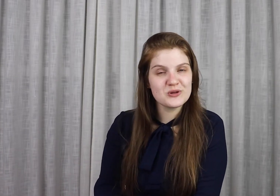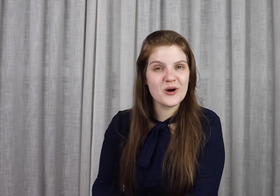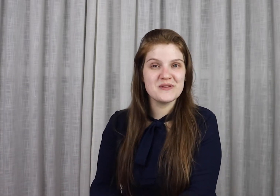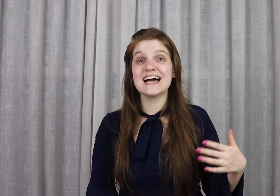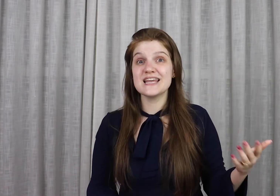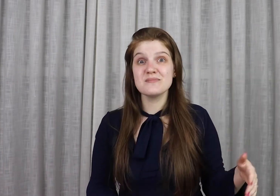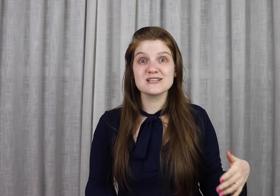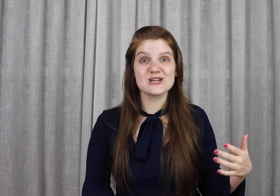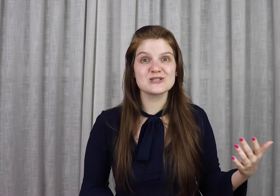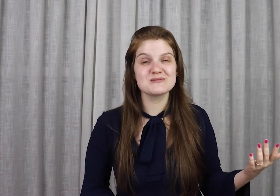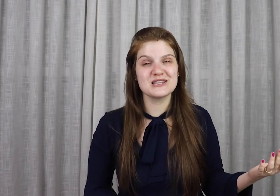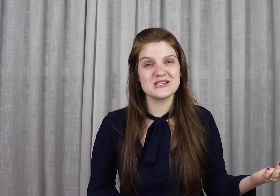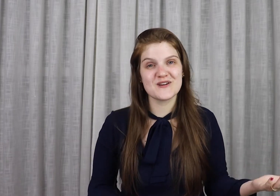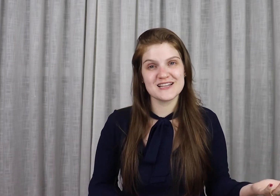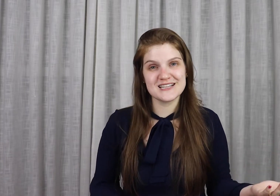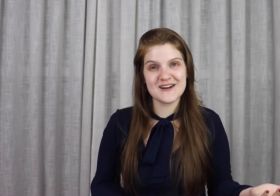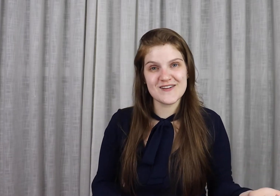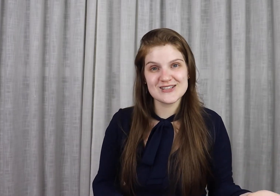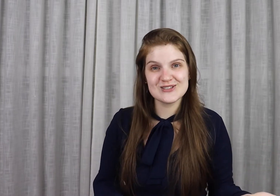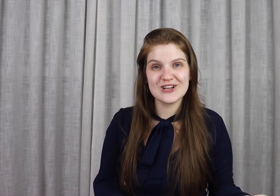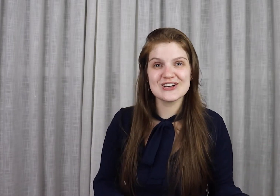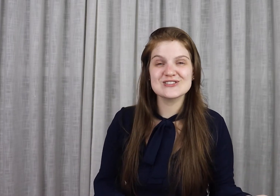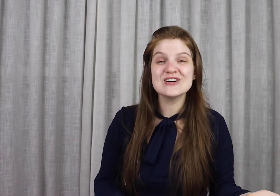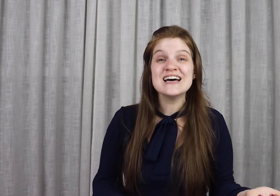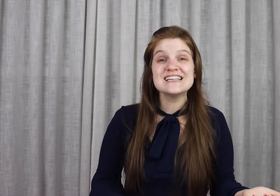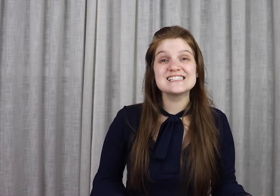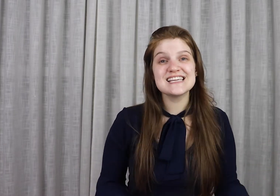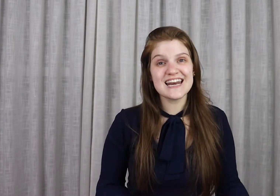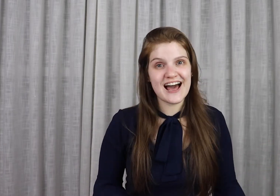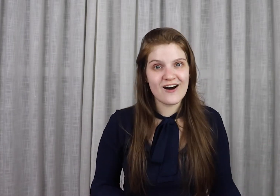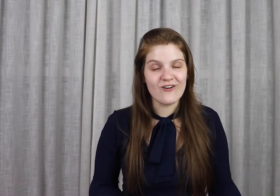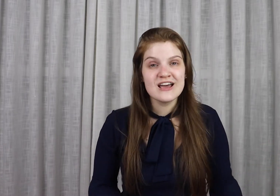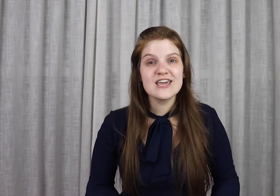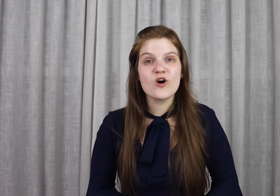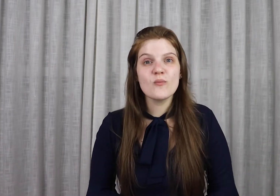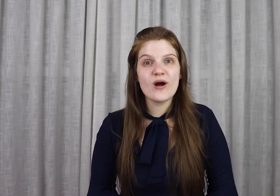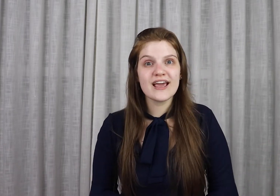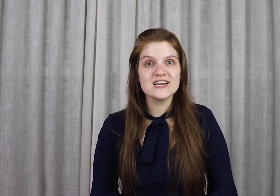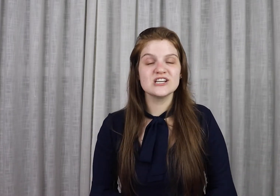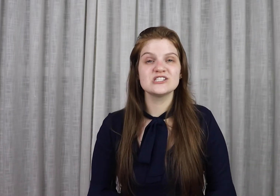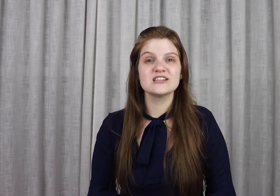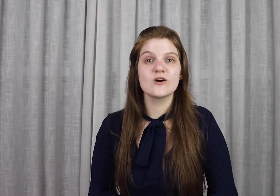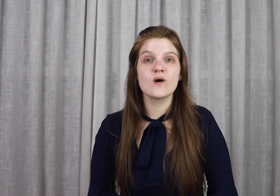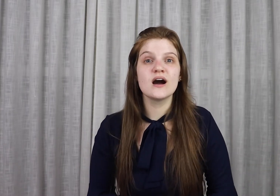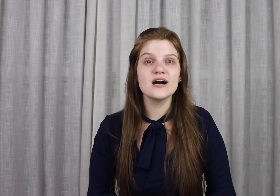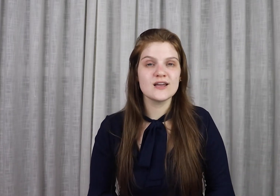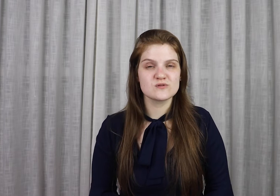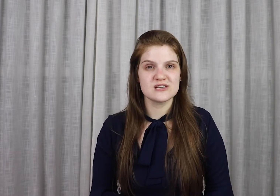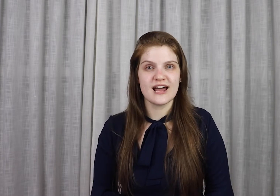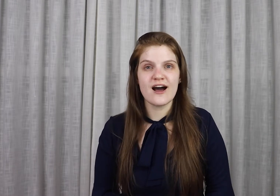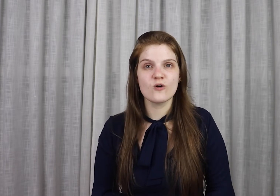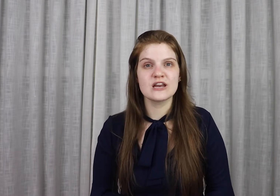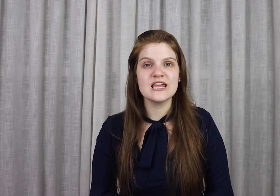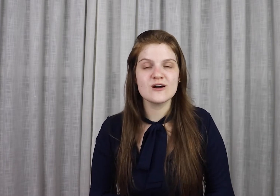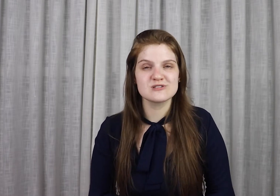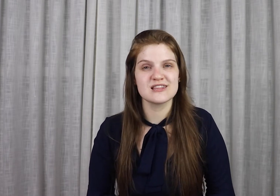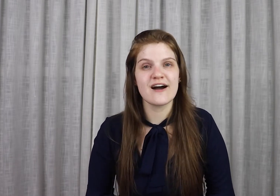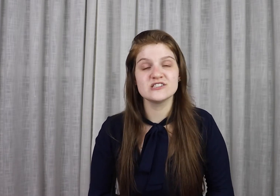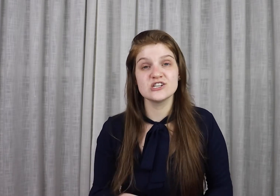nome. Na Libras nós somos identificados através do nosso sinal. E como é que a gente então ganha um sinal, cria um sinal? A gente